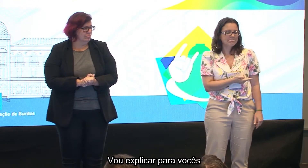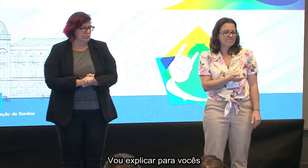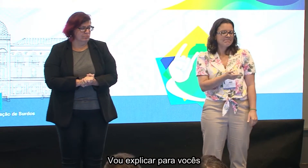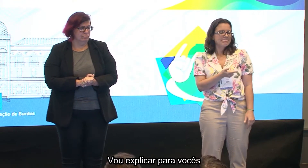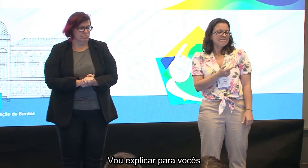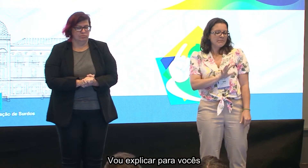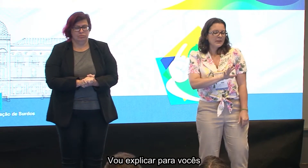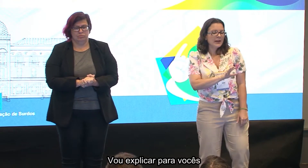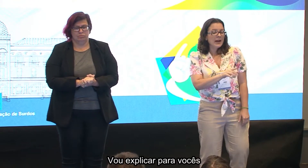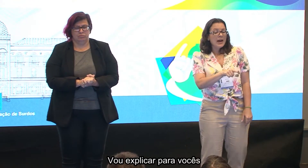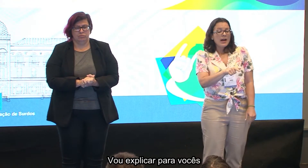Então, vou explicar para vocês.